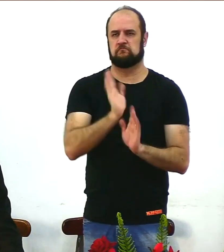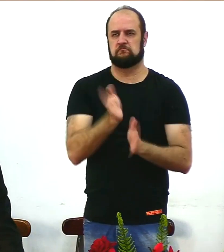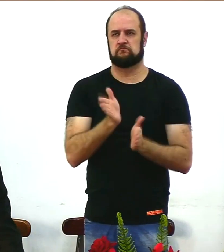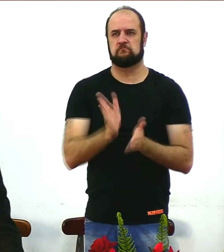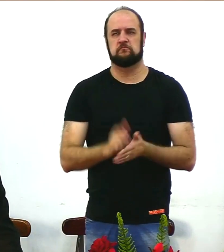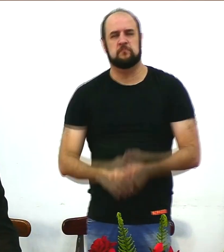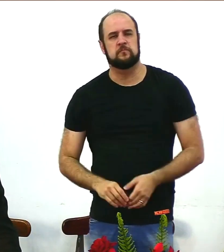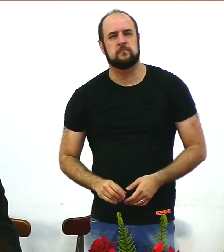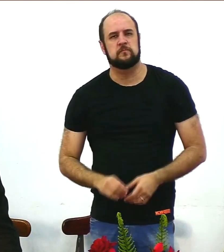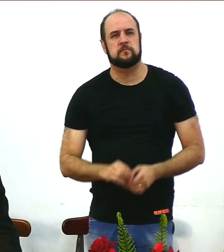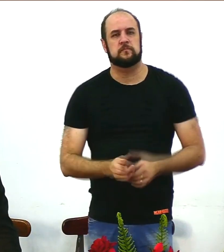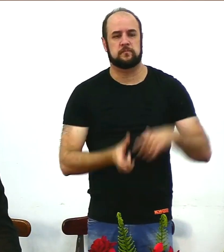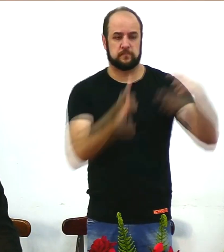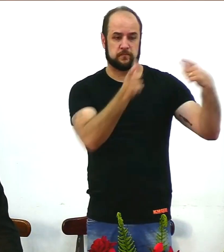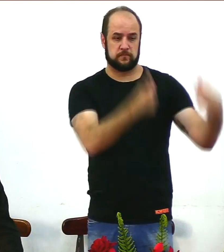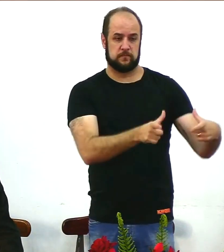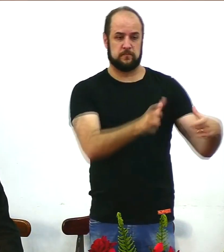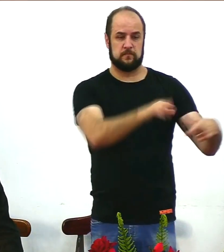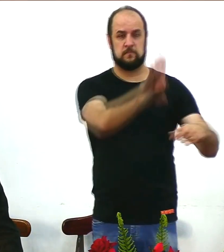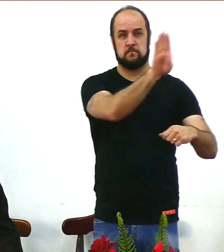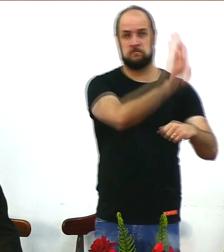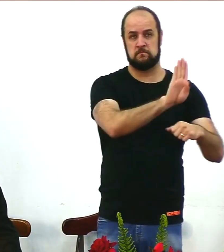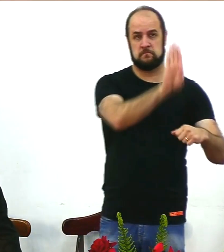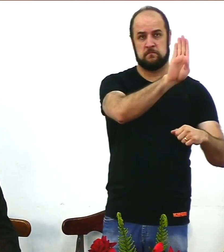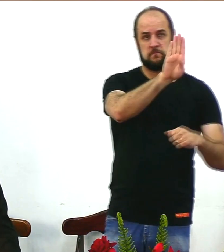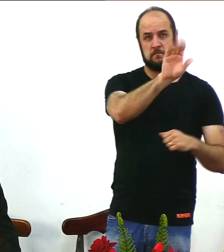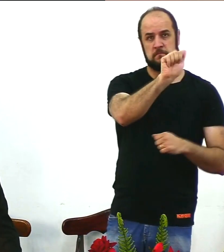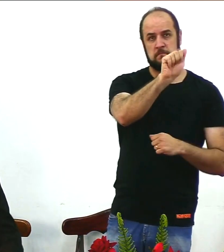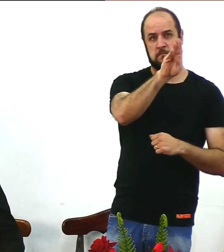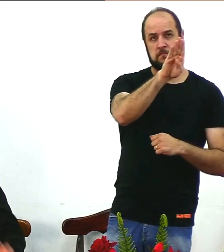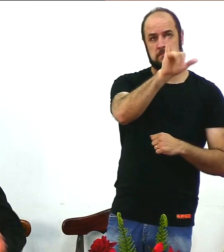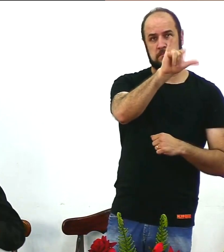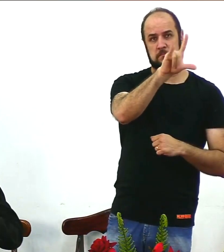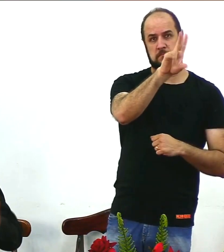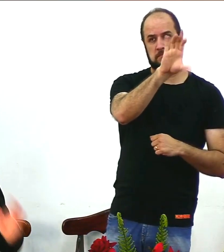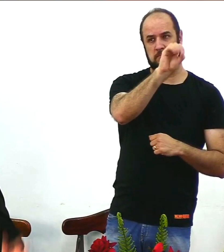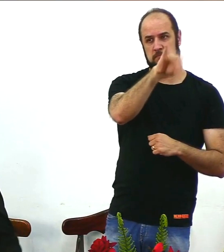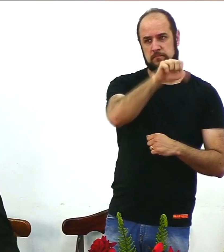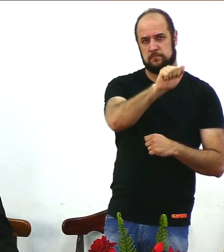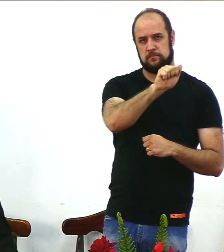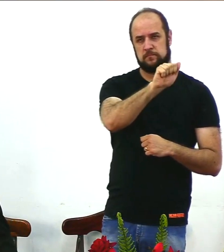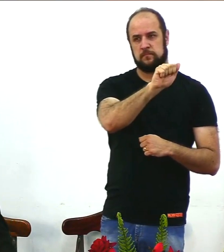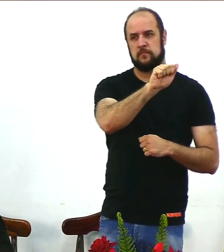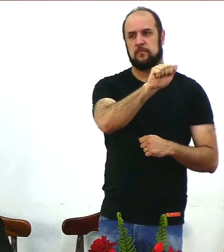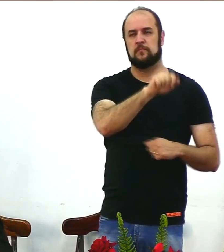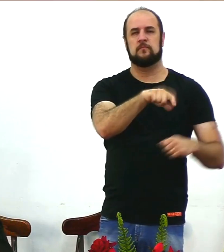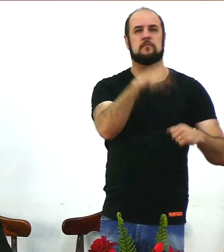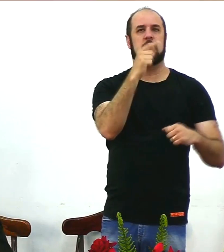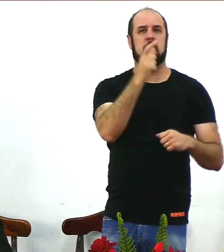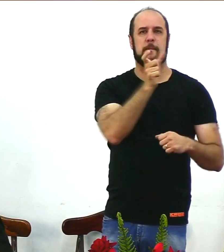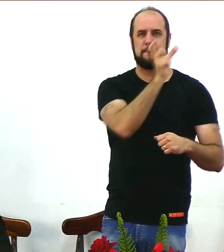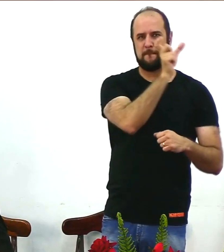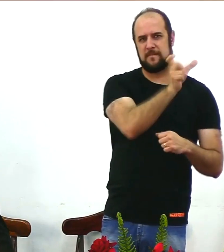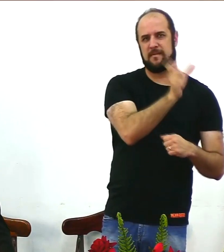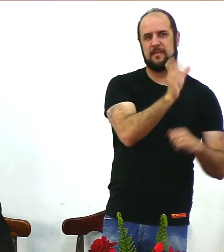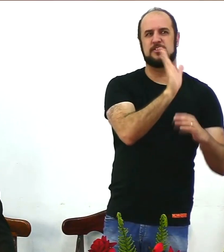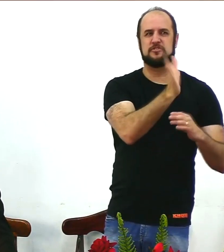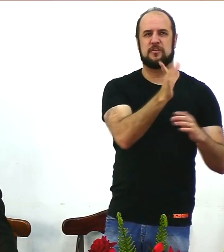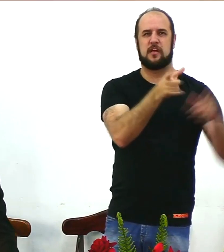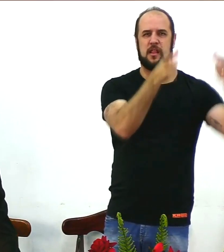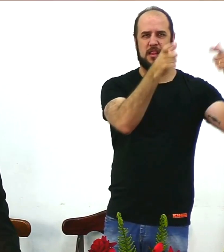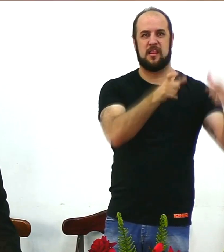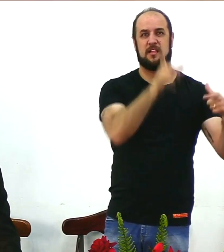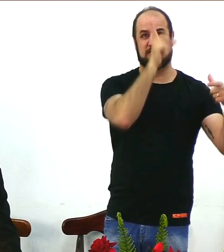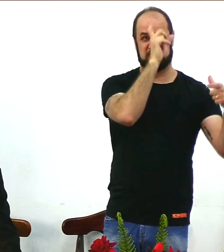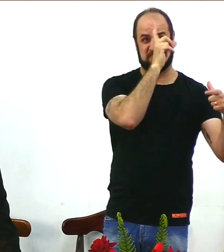seu devido lugar? Sob essas três ideias, nós vamos pensar no Salmo 137. Então, como vivem os